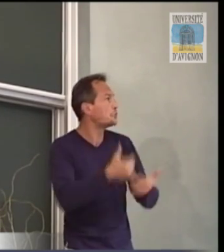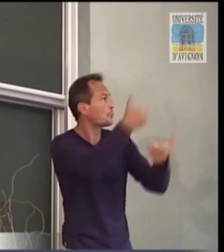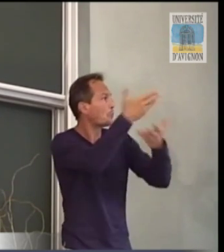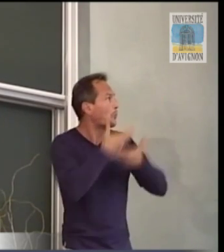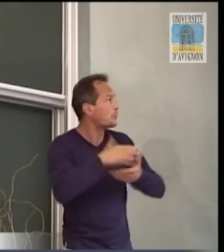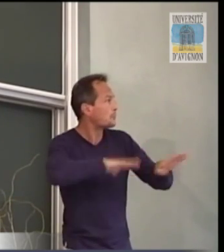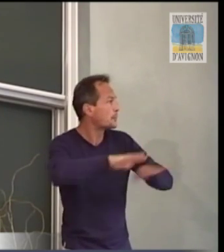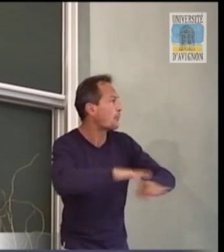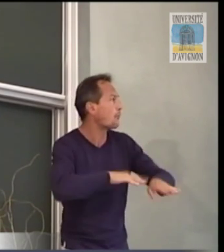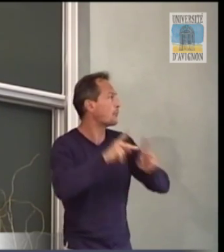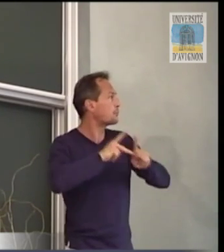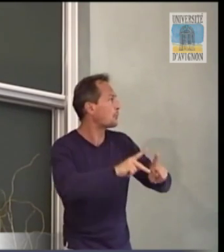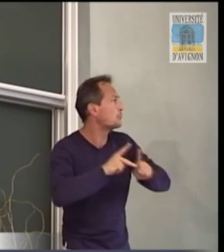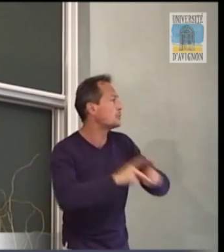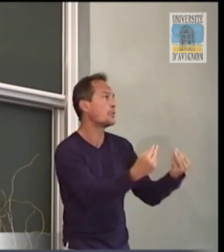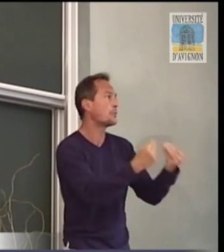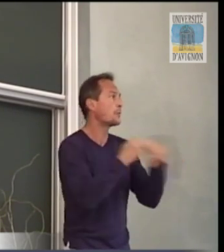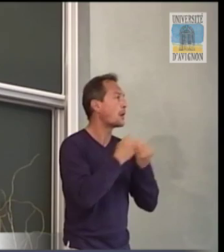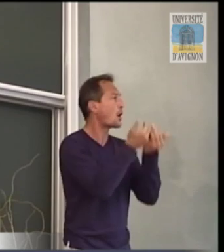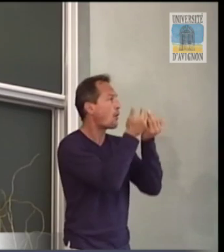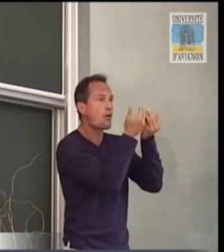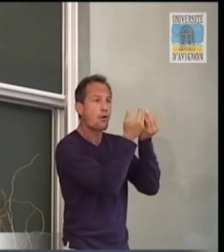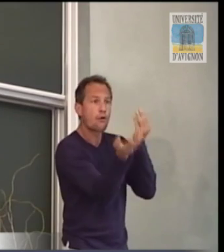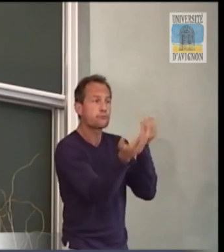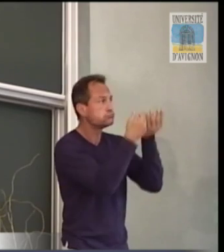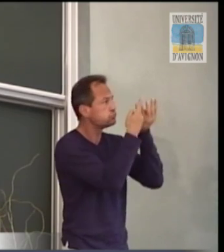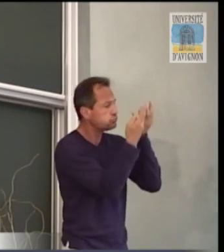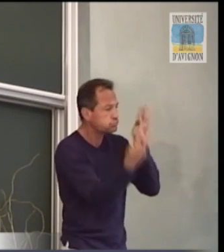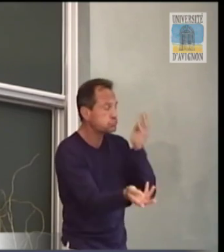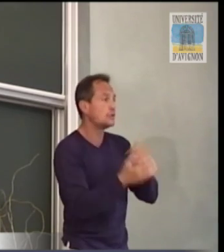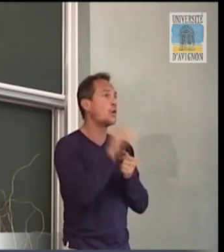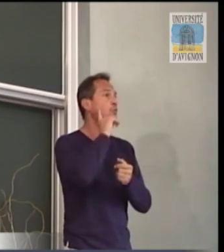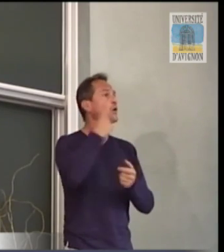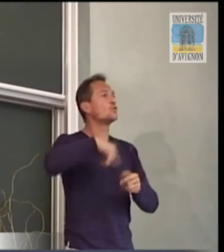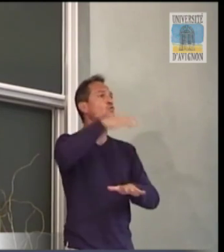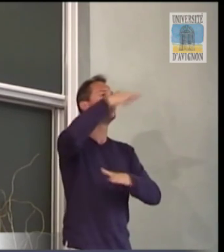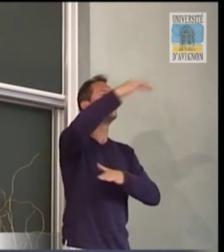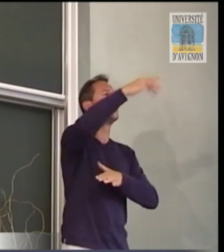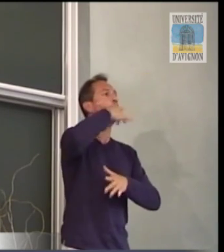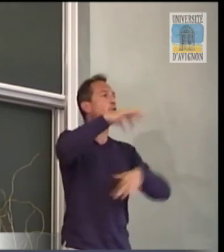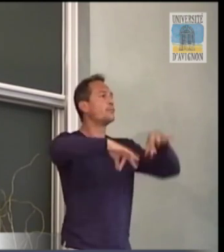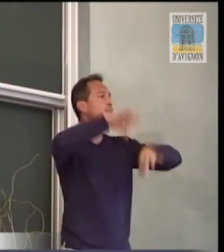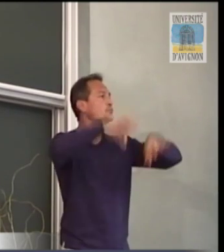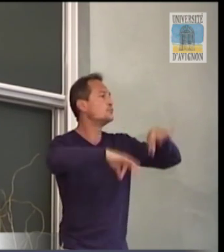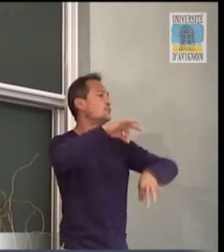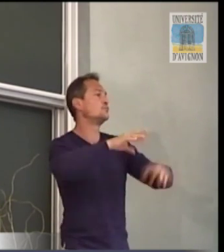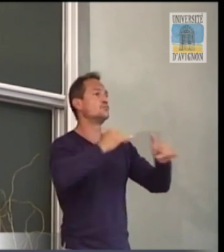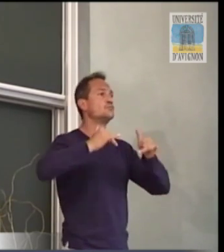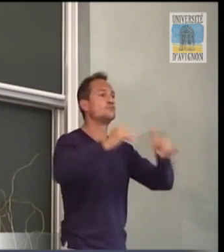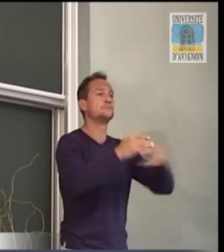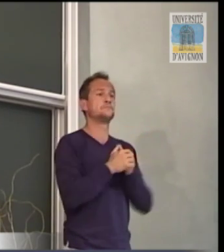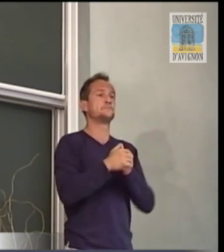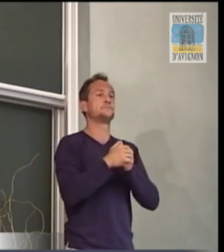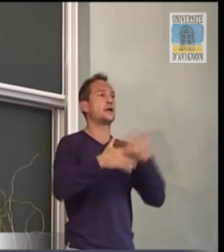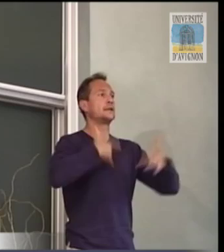les offres qui sont faites, qui sont des offres différentes d'ailleurs, puisqu'on pratique le chant baroque, la marionnette, le théâtre dans le